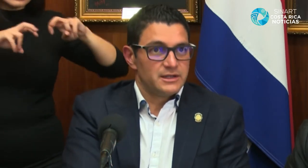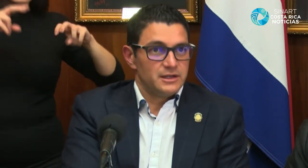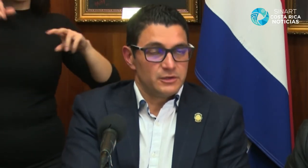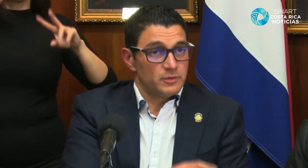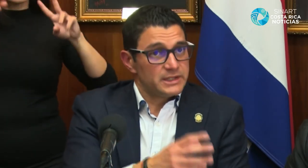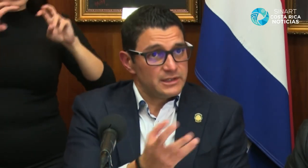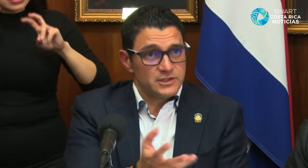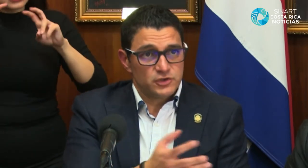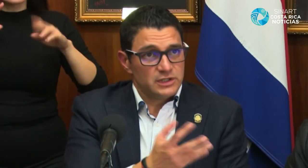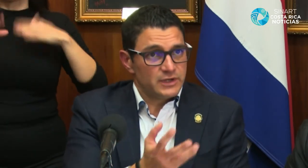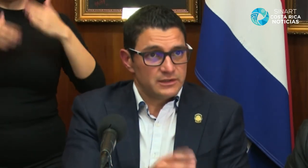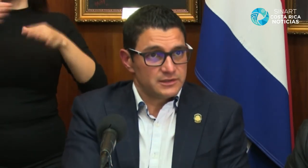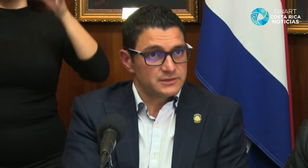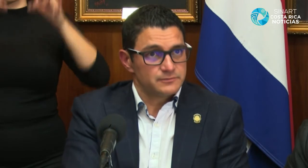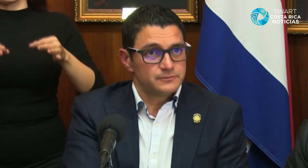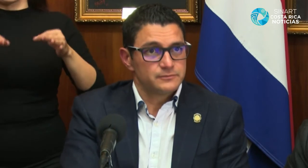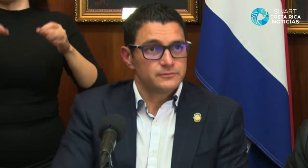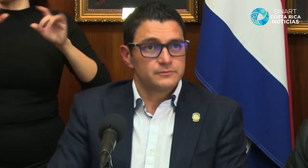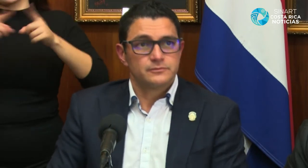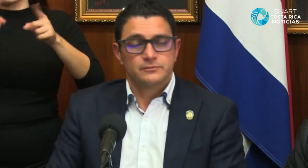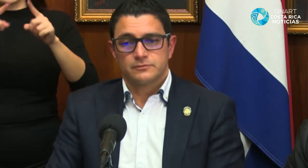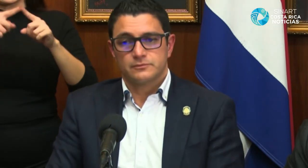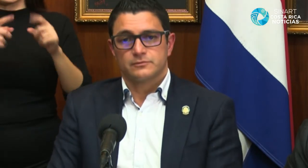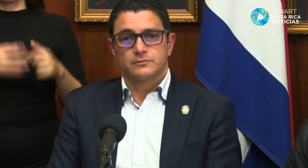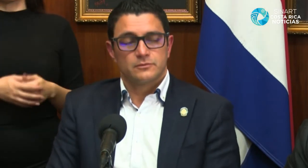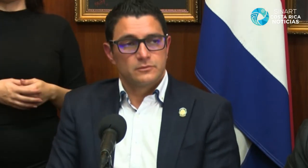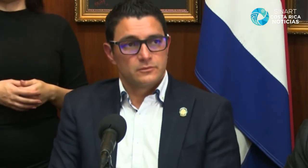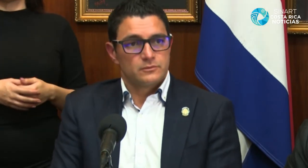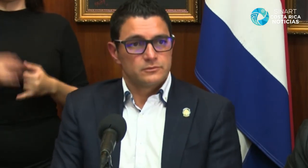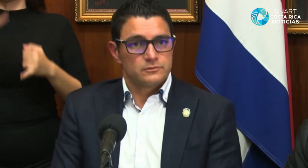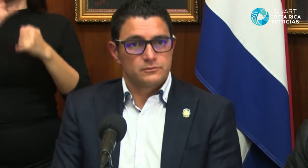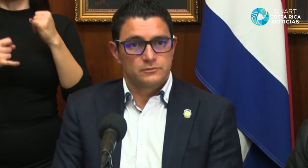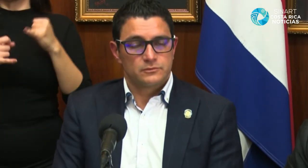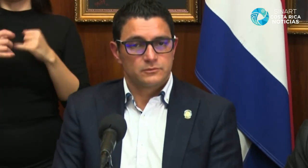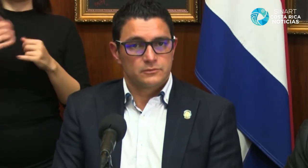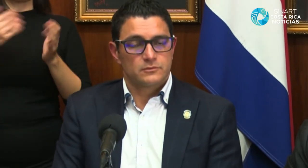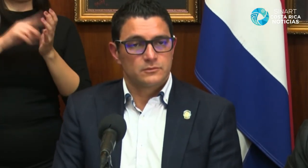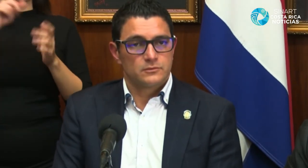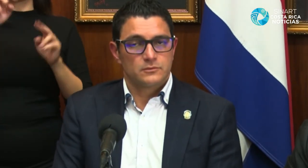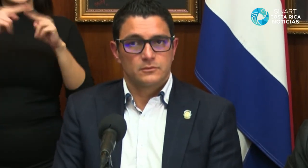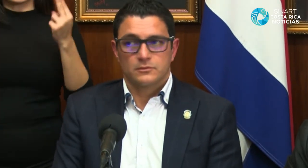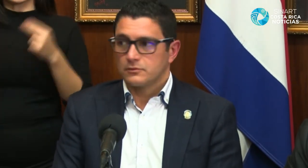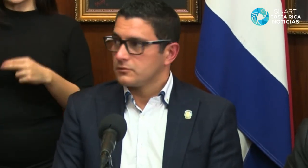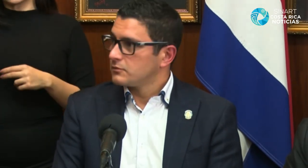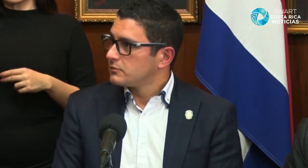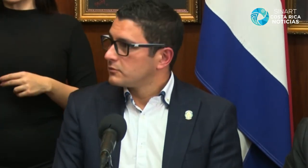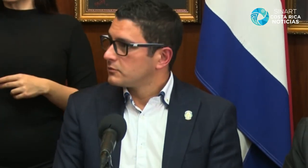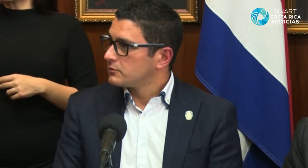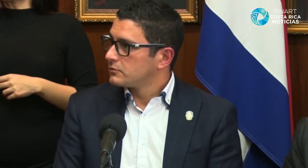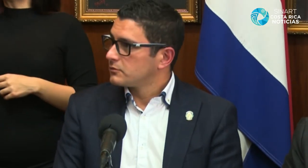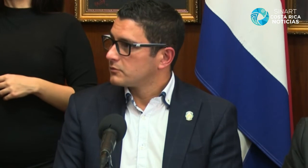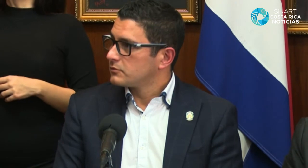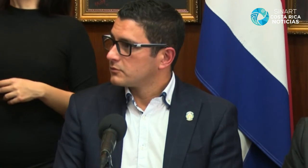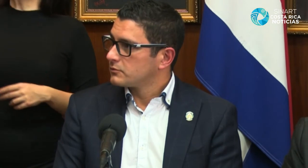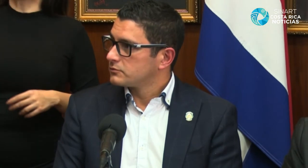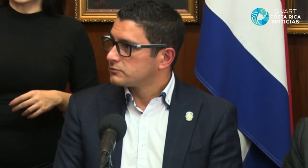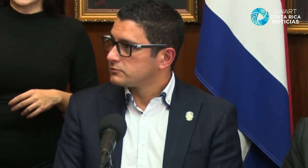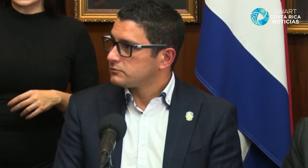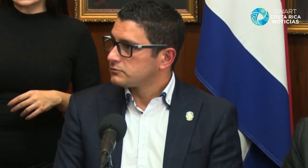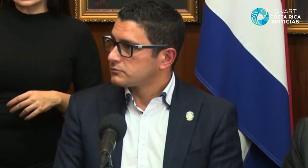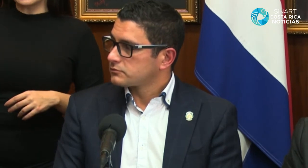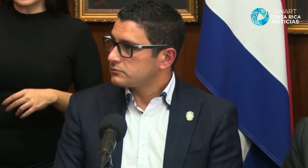tomar eventualmente decisiones diferentes. Por último, una repregunta de la Nación. Para don Alex y